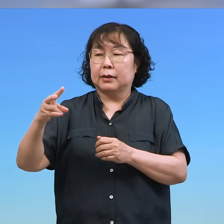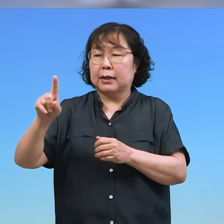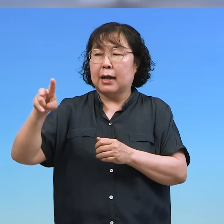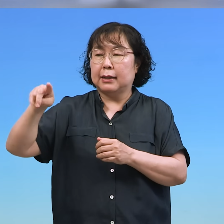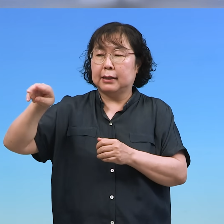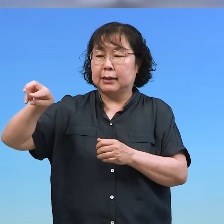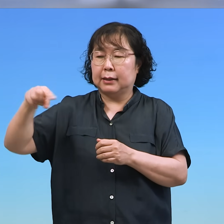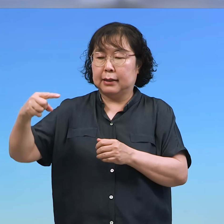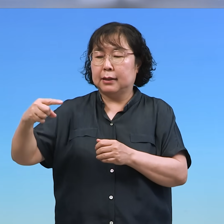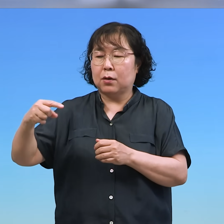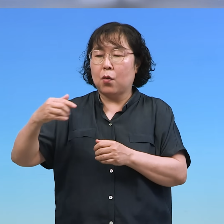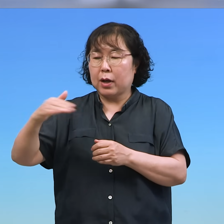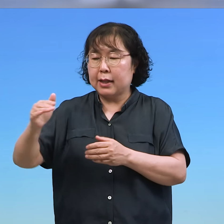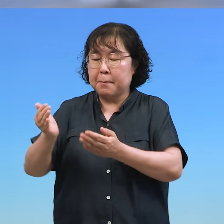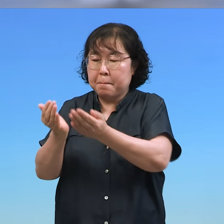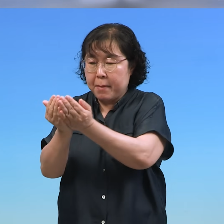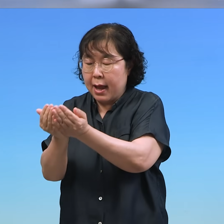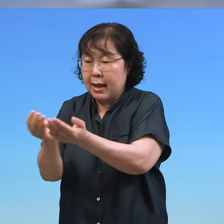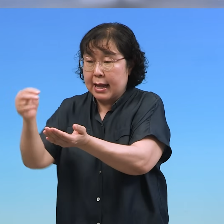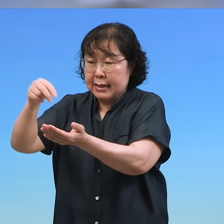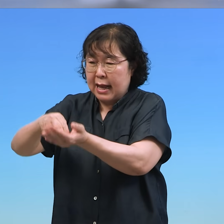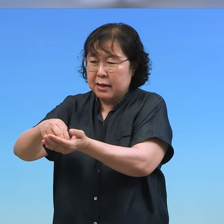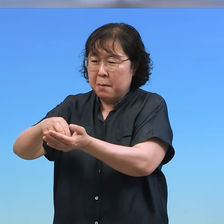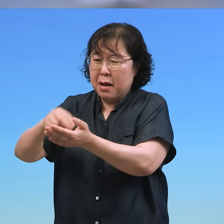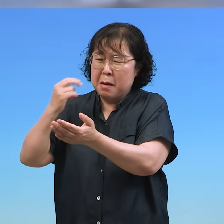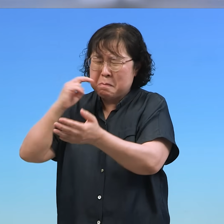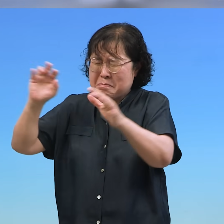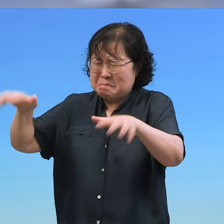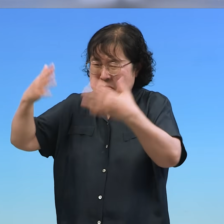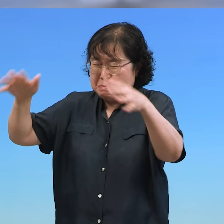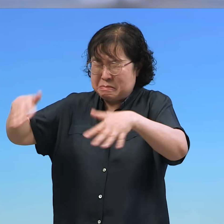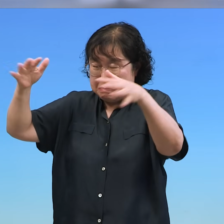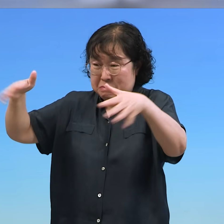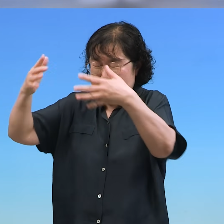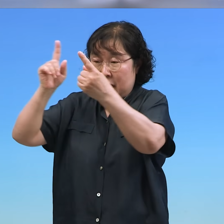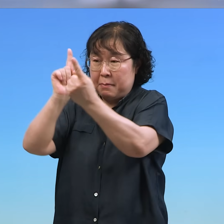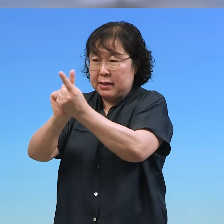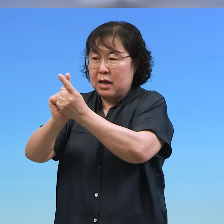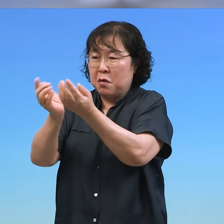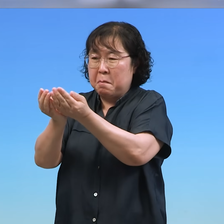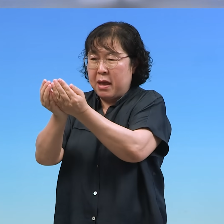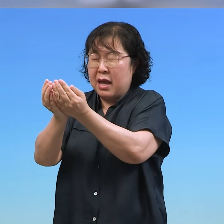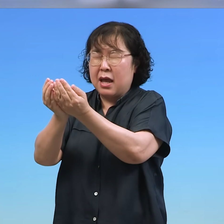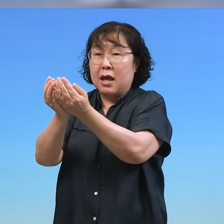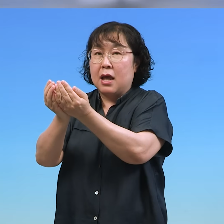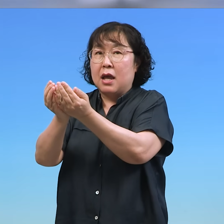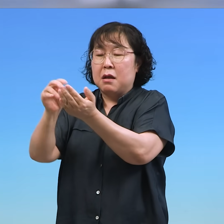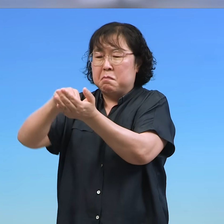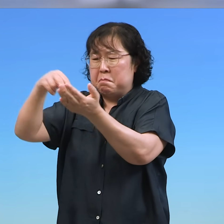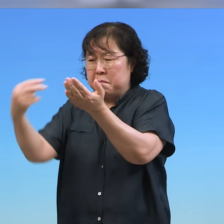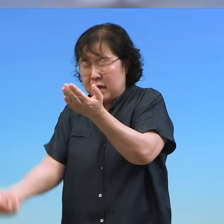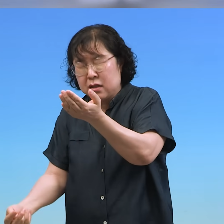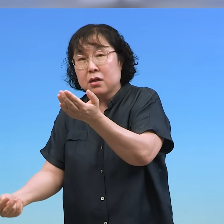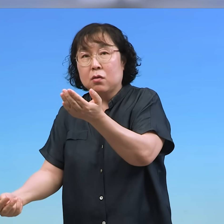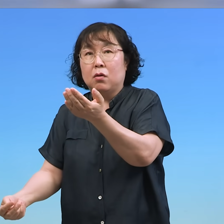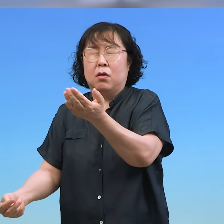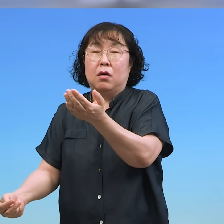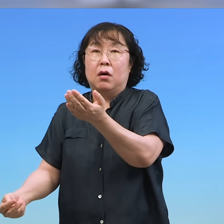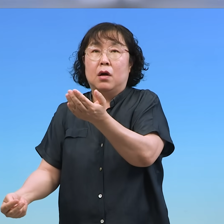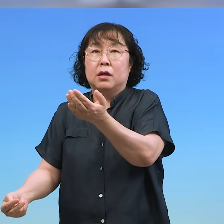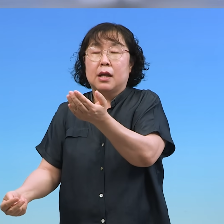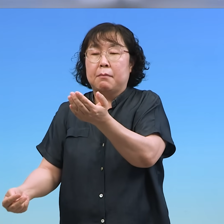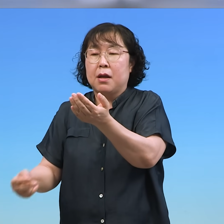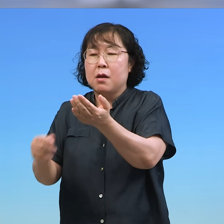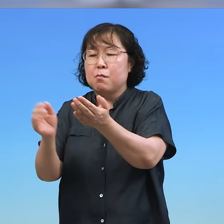그 다시스로 가는 배에 올라타 풍랑을 만나고 죽을 고생을 하고 내 인생이 이렇게 물고기 뱃속에 빠져